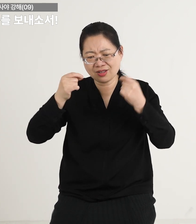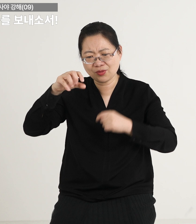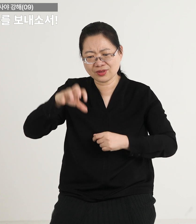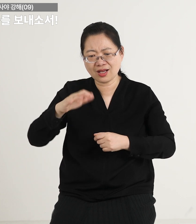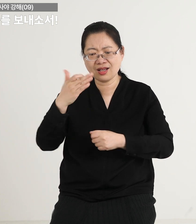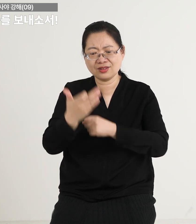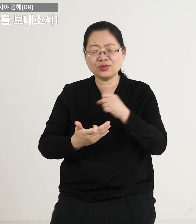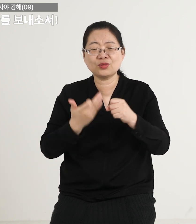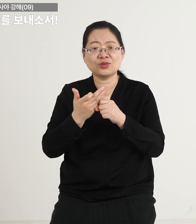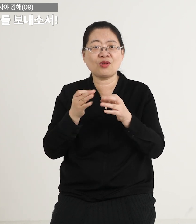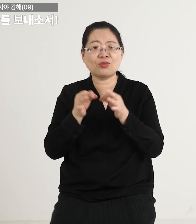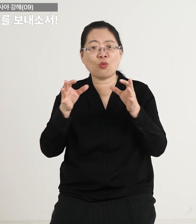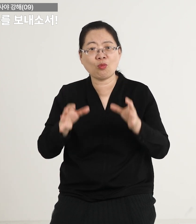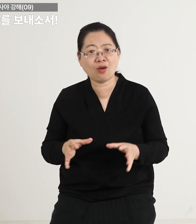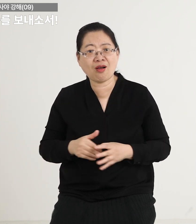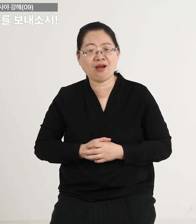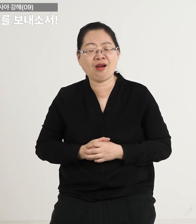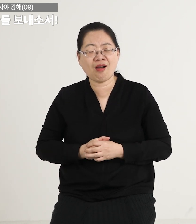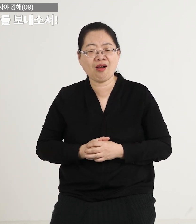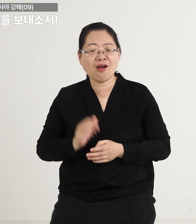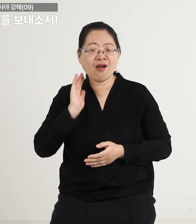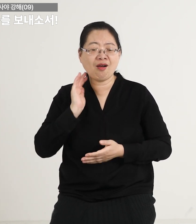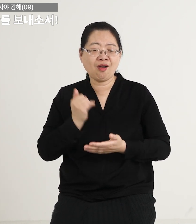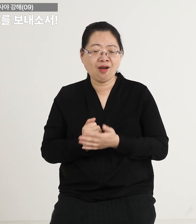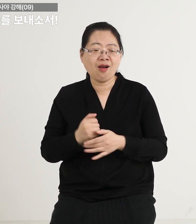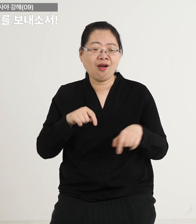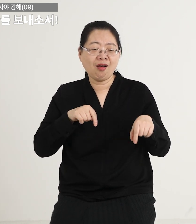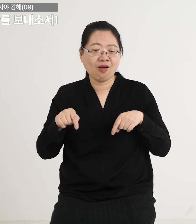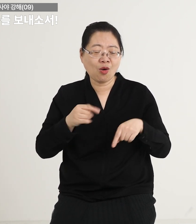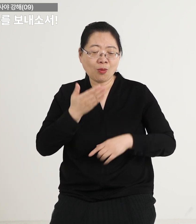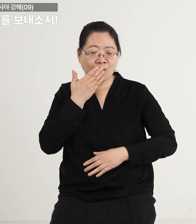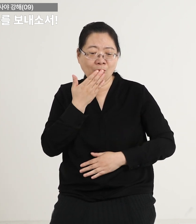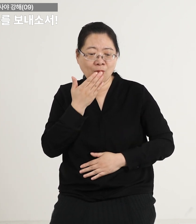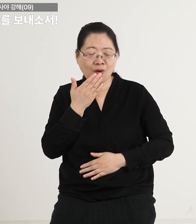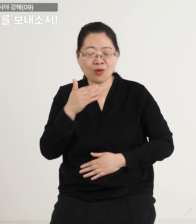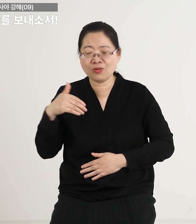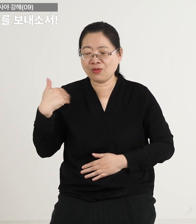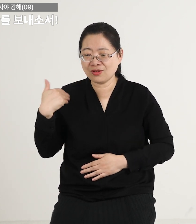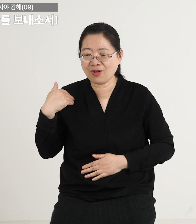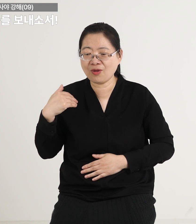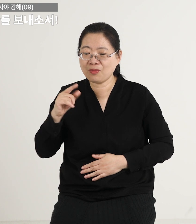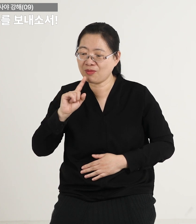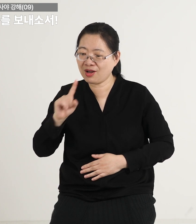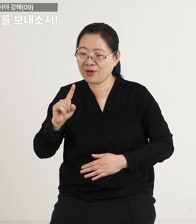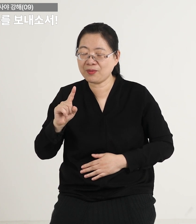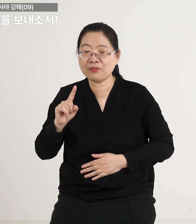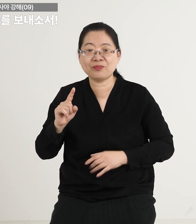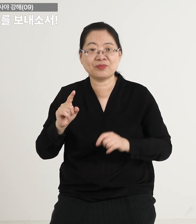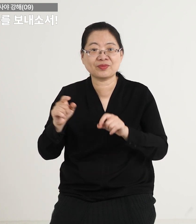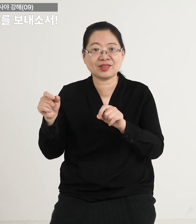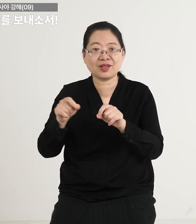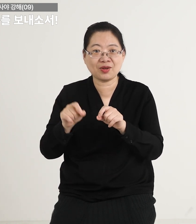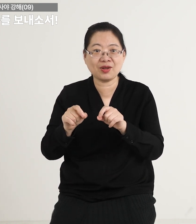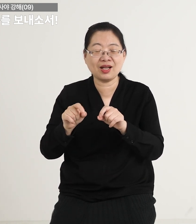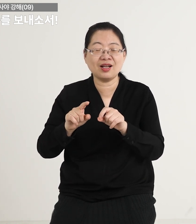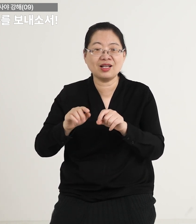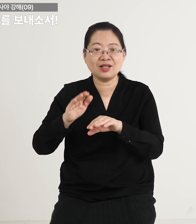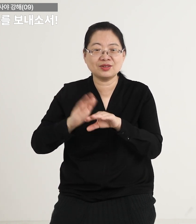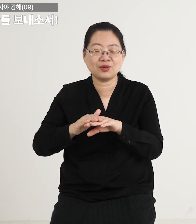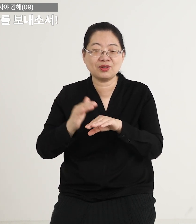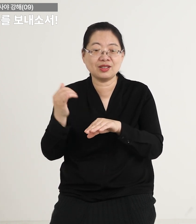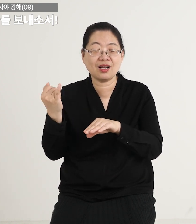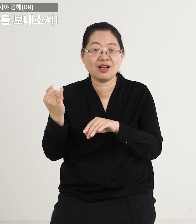19년 동안 했는지 모르겠다고 그래요. 그랬더니 그 옆에 이제 손